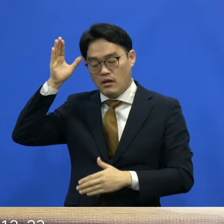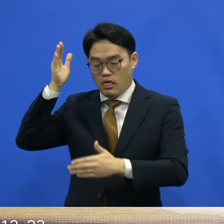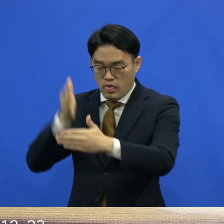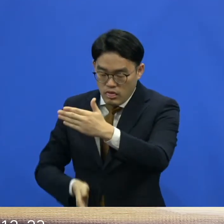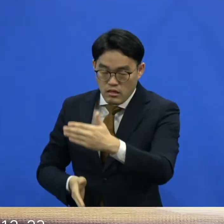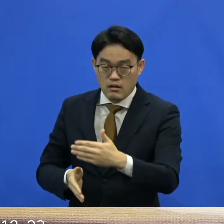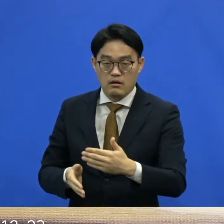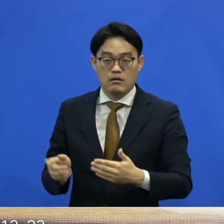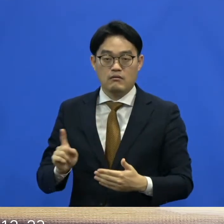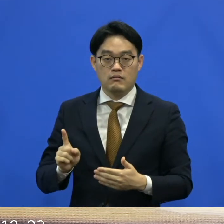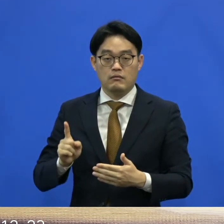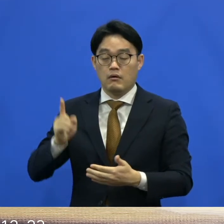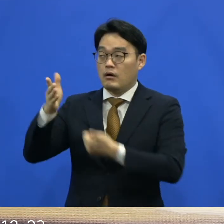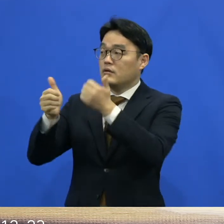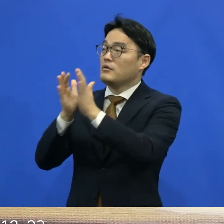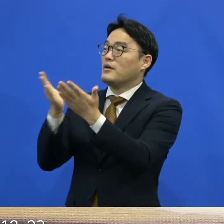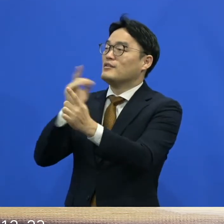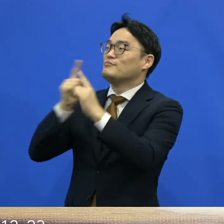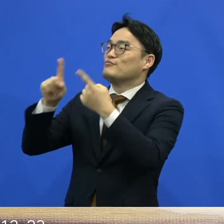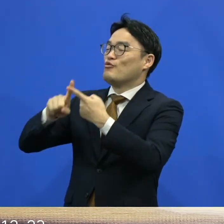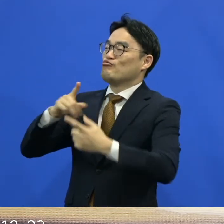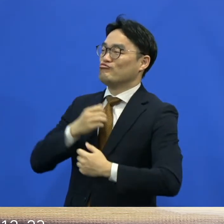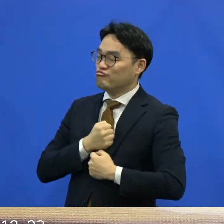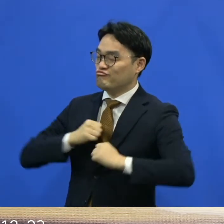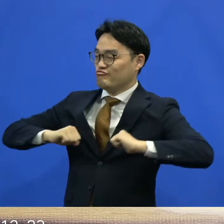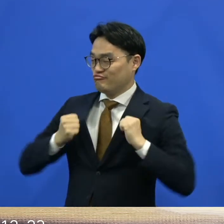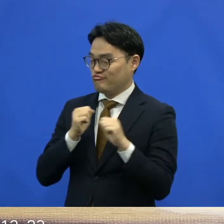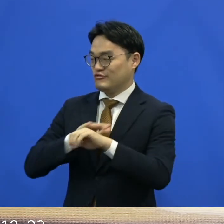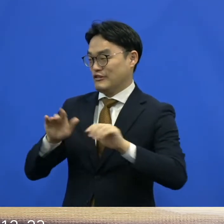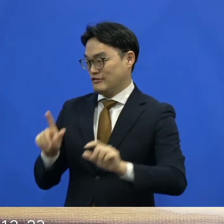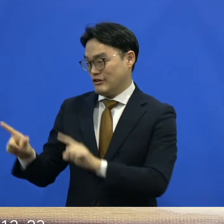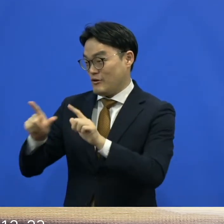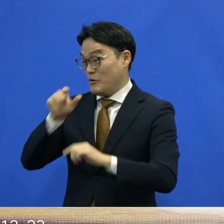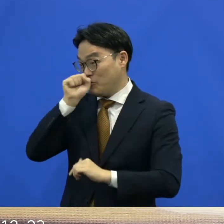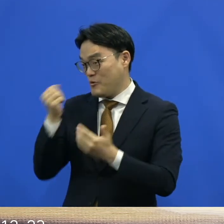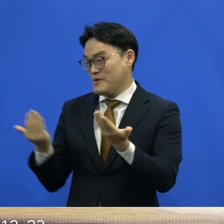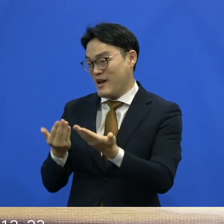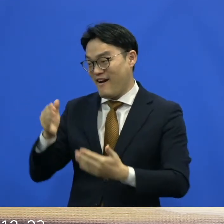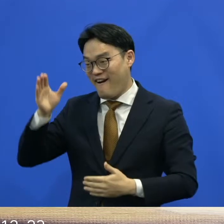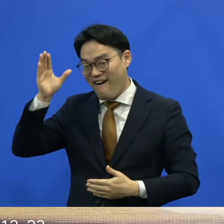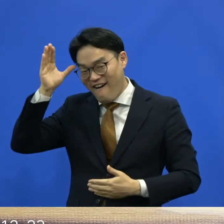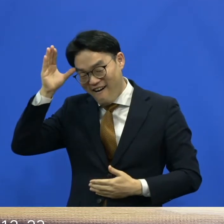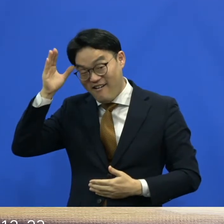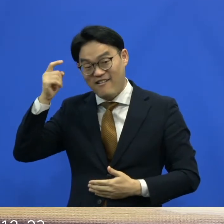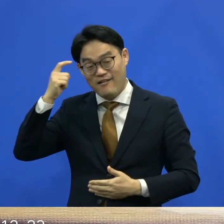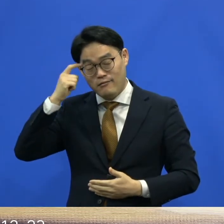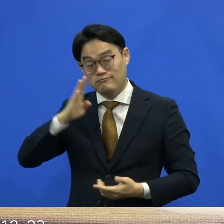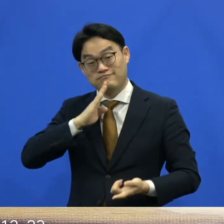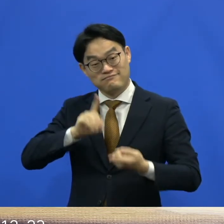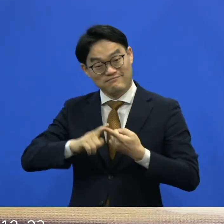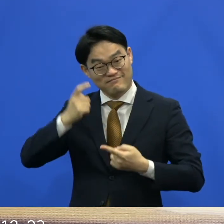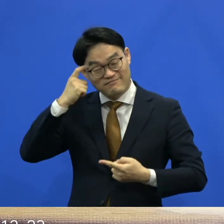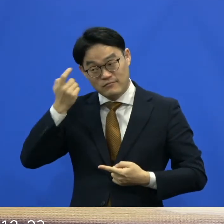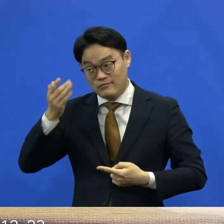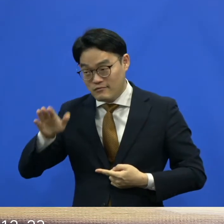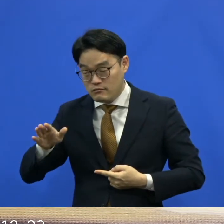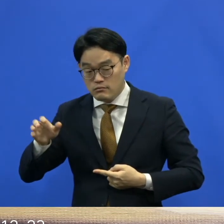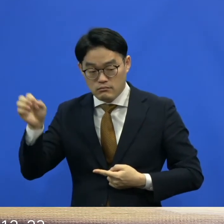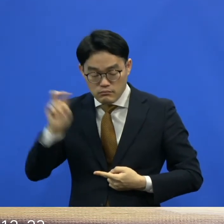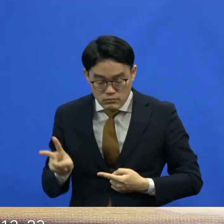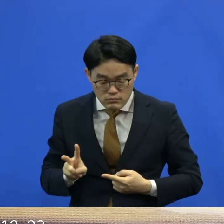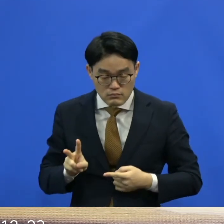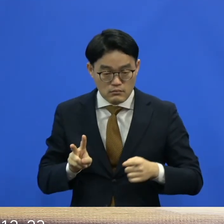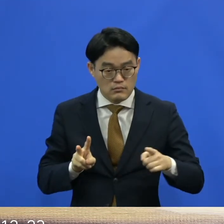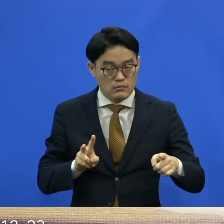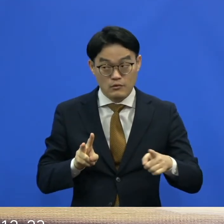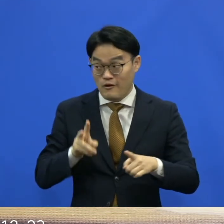말씀대로 살았으니까 좋은 일이 일어날 것이다. 이렇게 기대합니다. 이게 공식인데 문제는 현실에